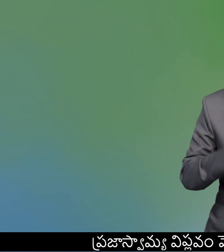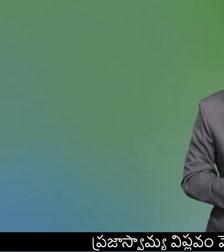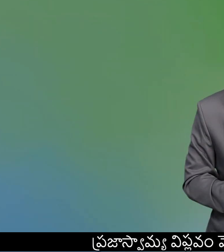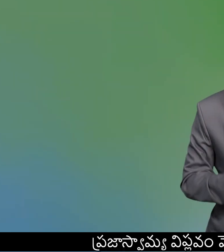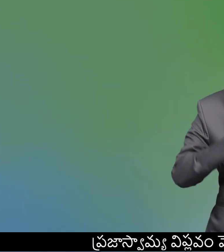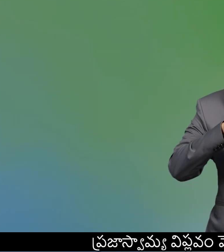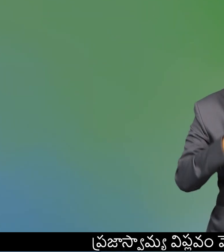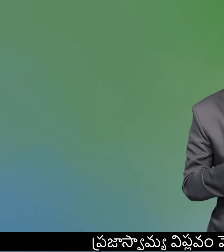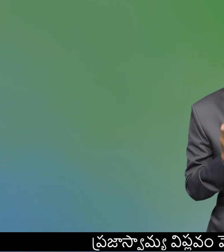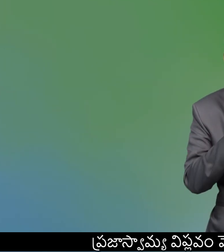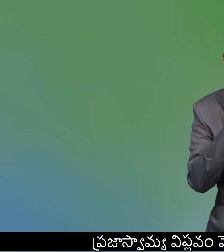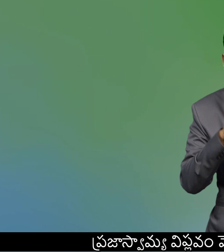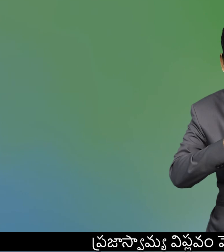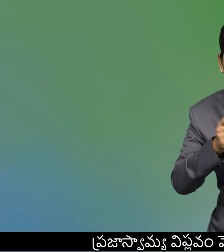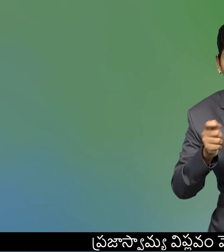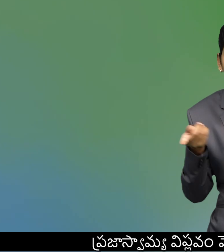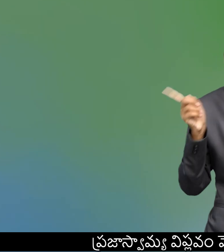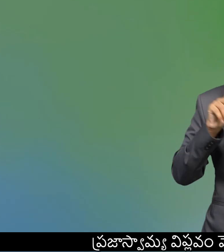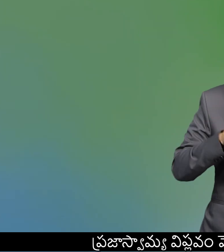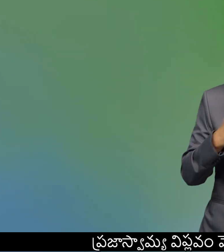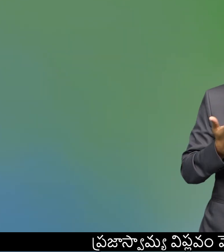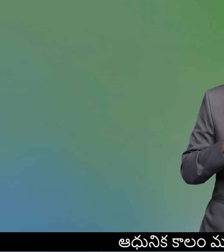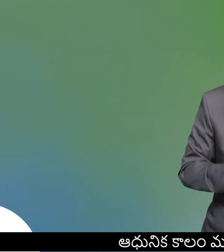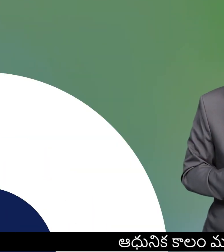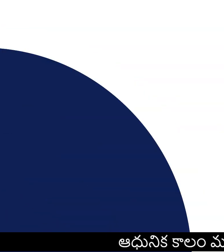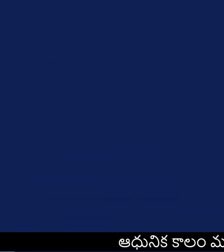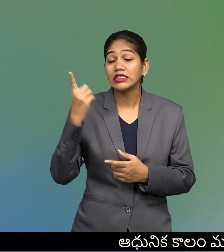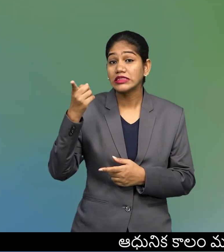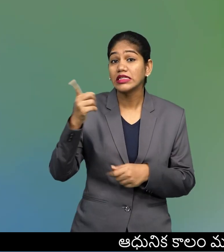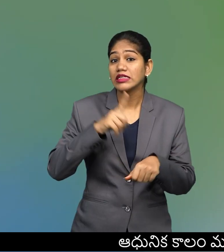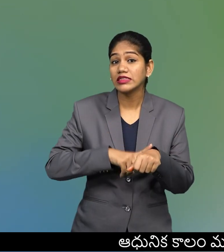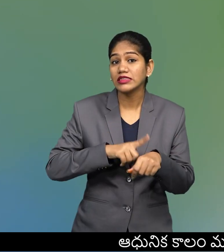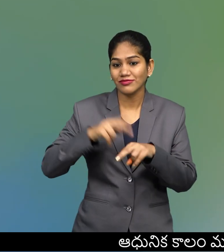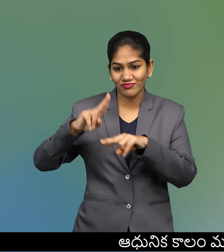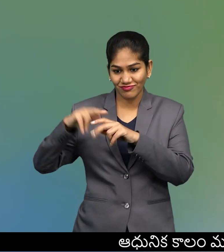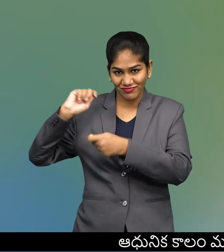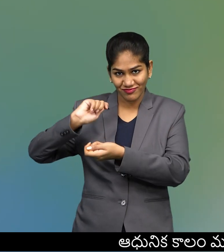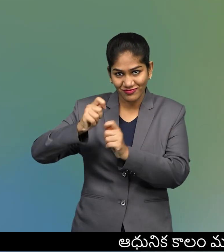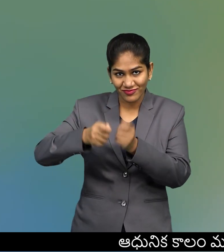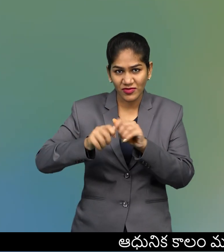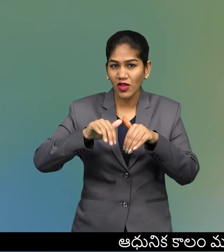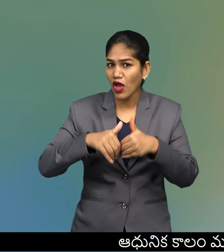ప్రజాస్వామ్య విప్లవం మొదలైన వాటి కారణంగా ప్రారంభ ఆధునిక కాలం మరియు ఆ కాలంలో మార్పులు